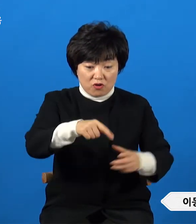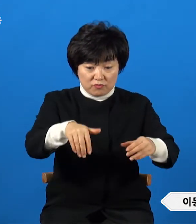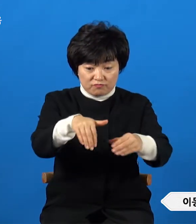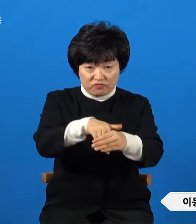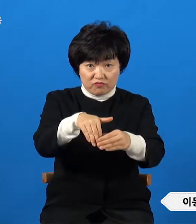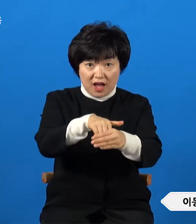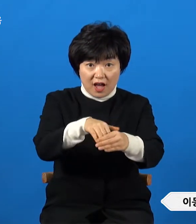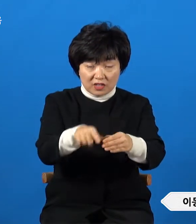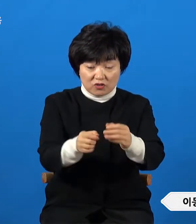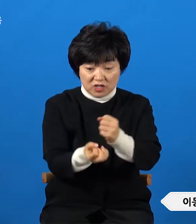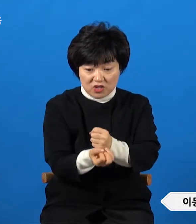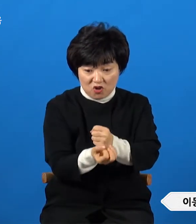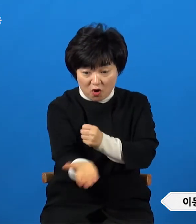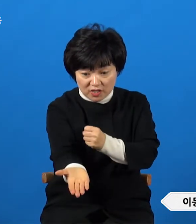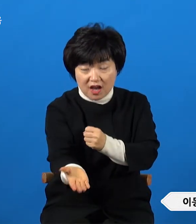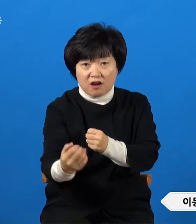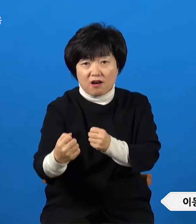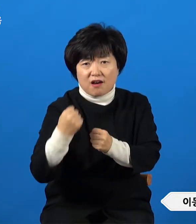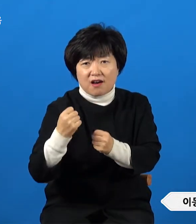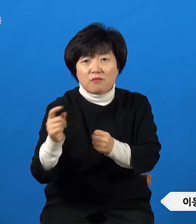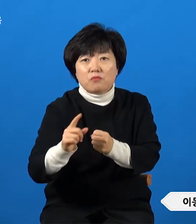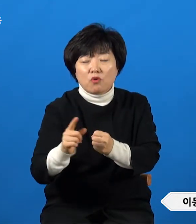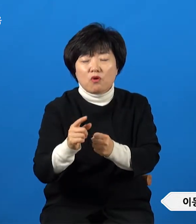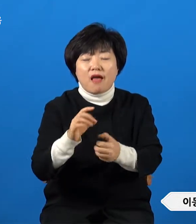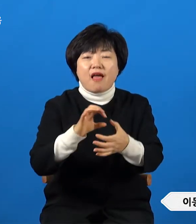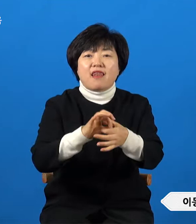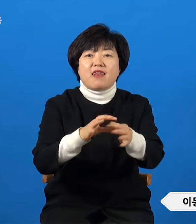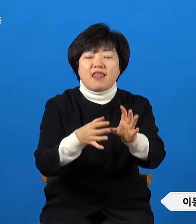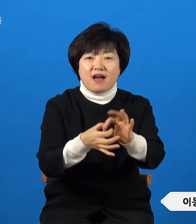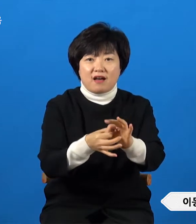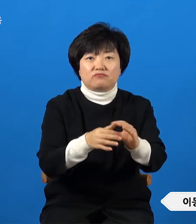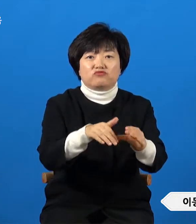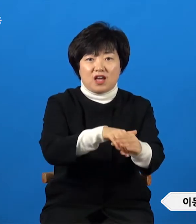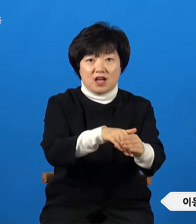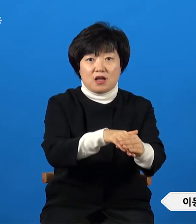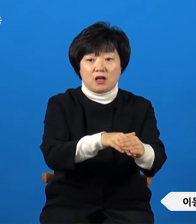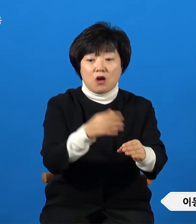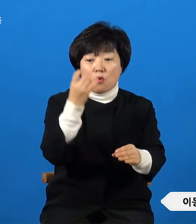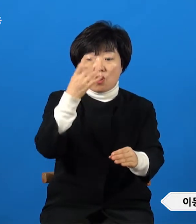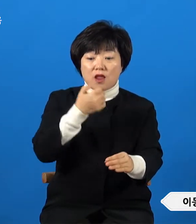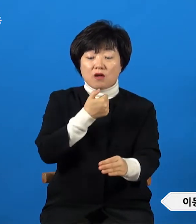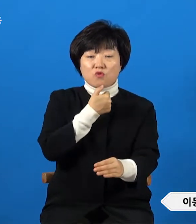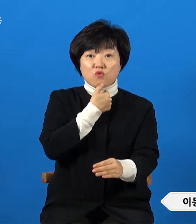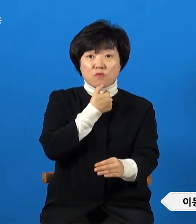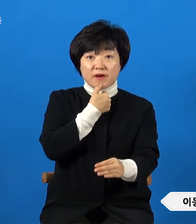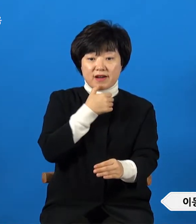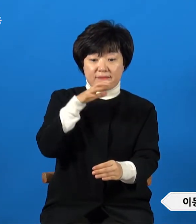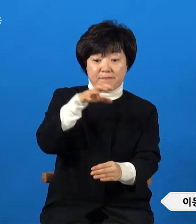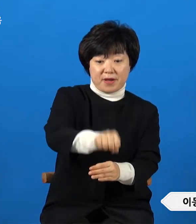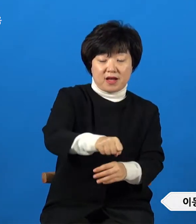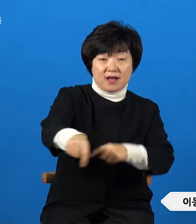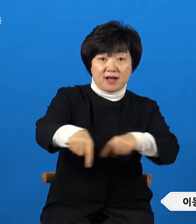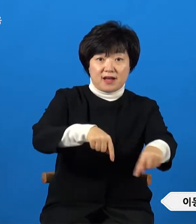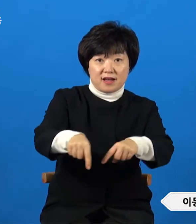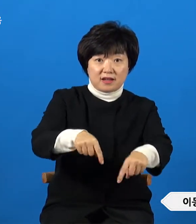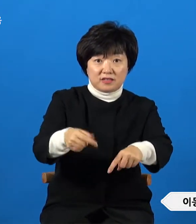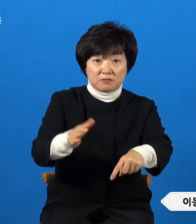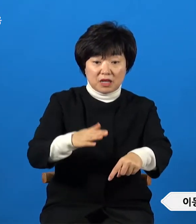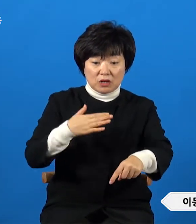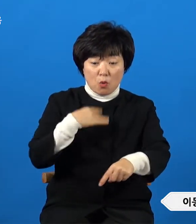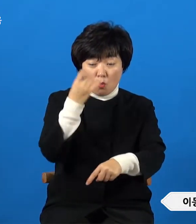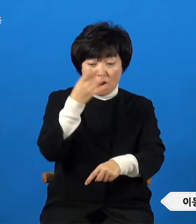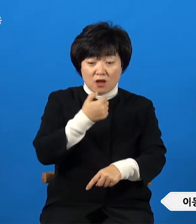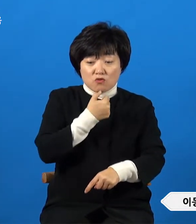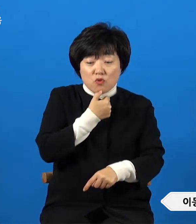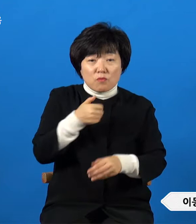문화적인 영향은 바로 헬라 문화였습니다. 물론 로마가 통치했지만 로마는 본래 자기 문화가 없어요. 로마는 헬라 문화를